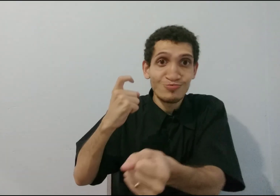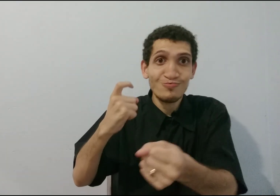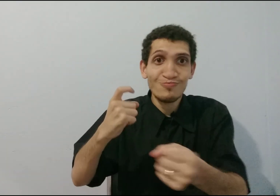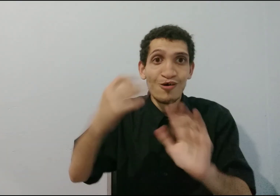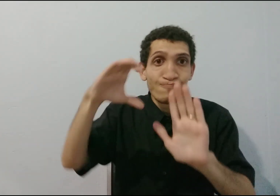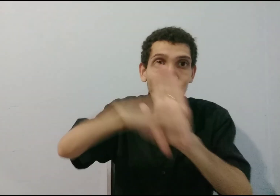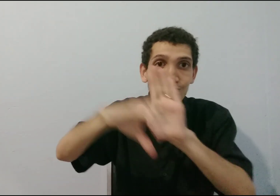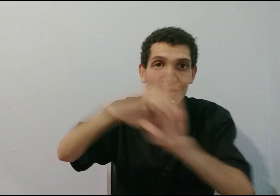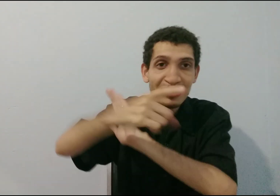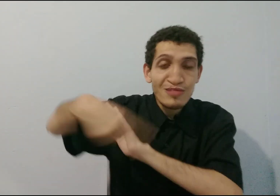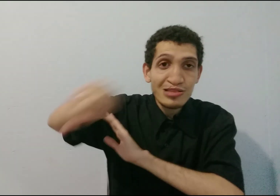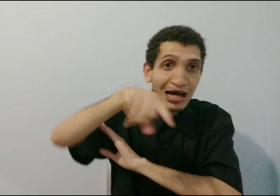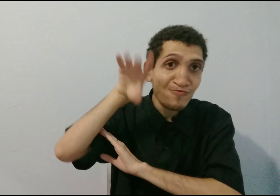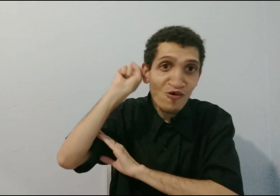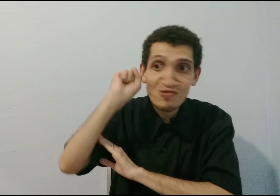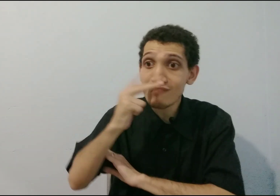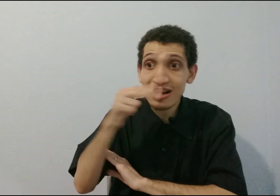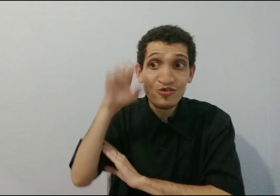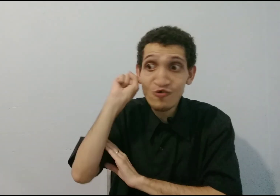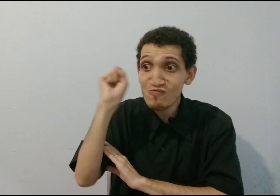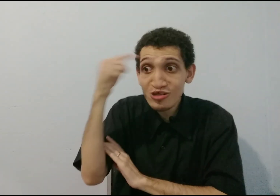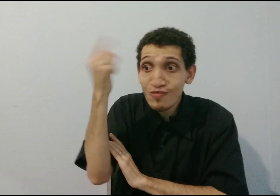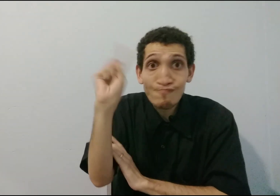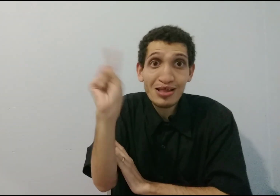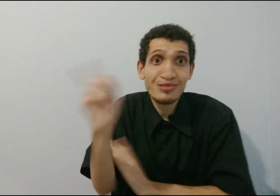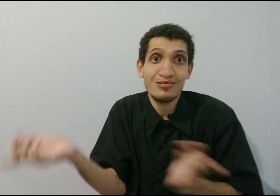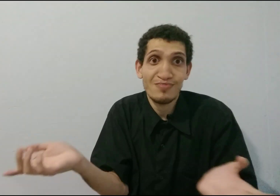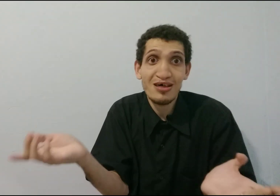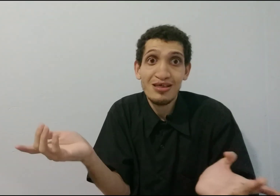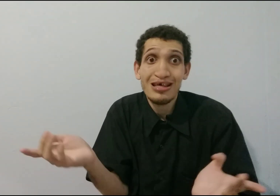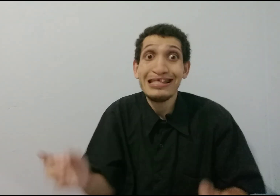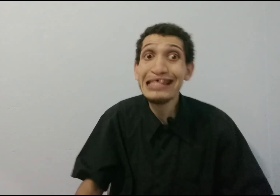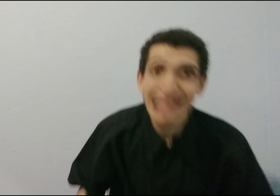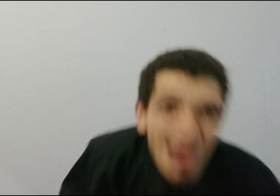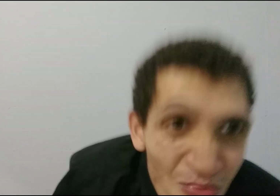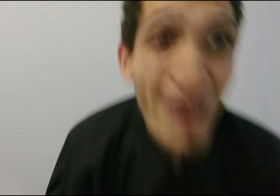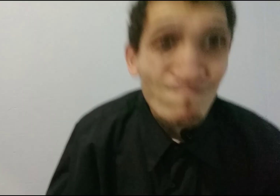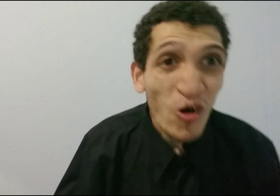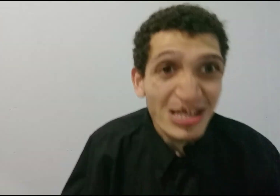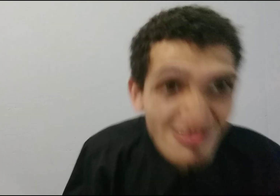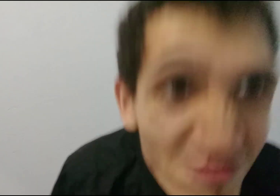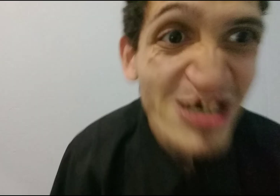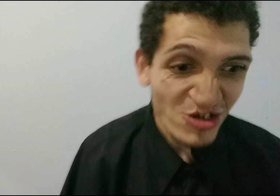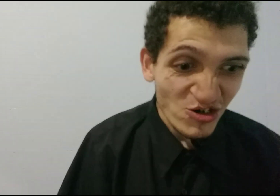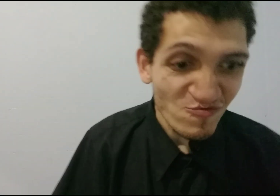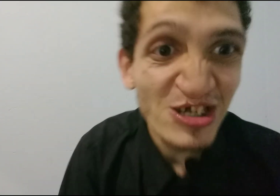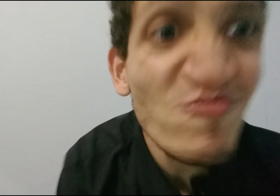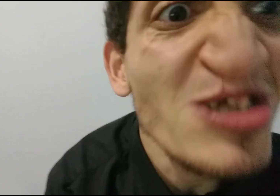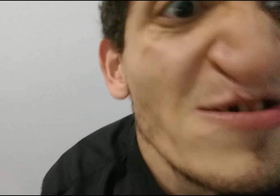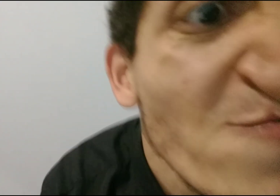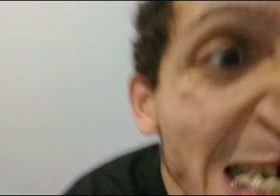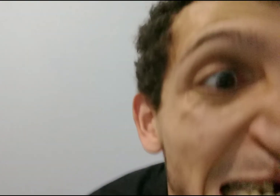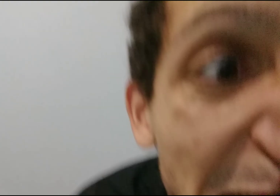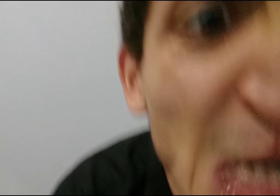com esse danizado de ouvido. Parece que eu ouvi, porque não tem o seu, né? E na próxima vez que eu ver que você tem errado,